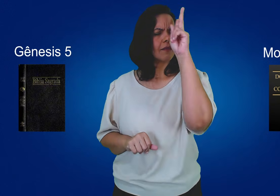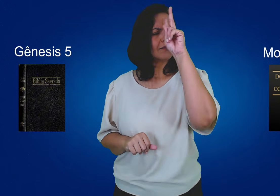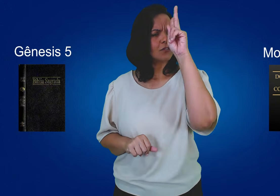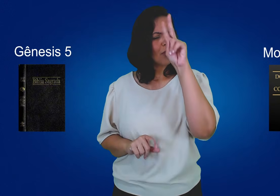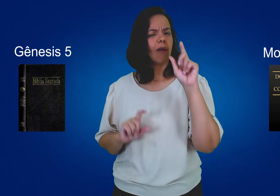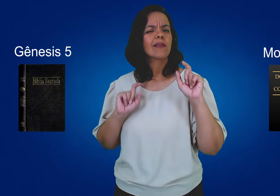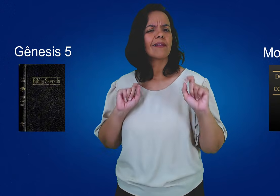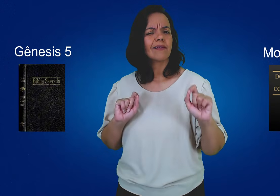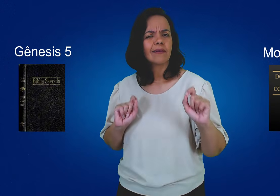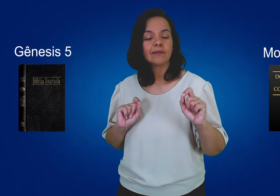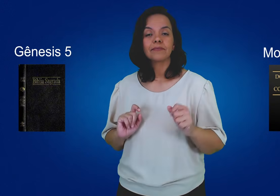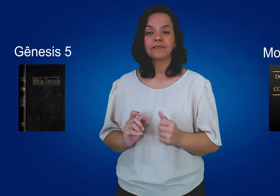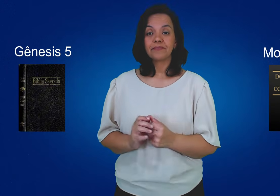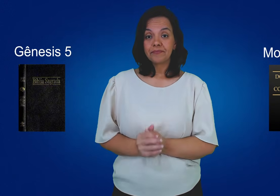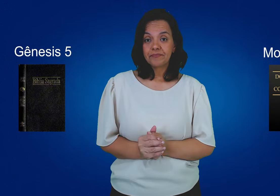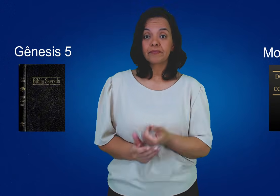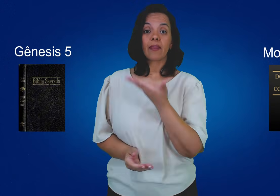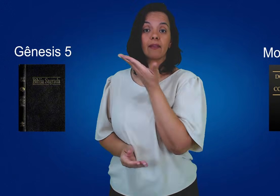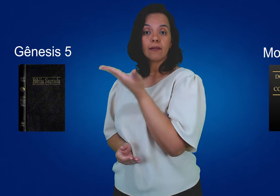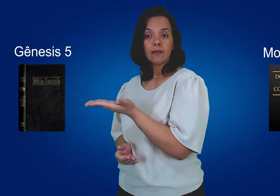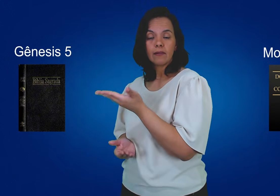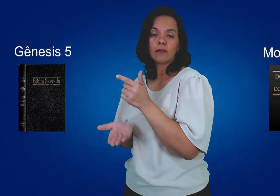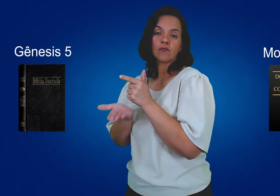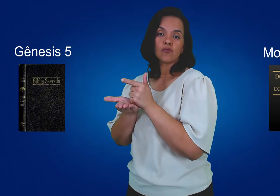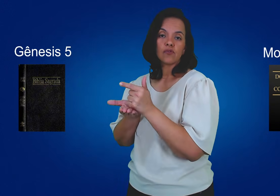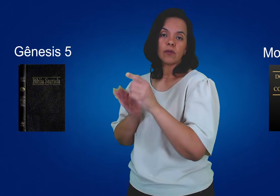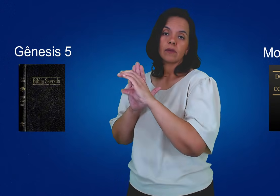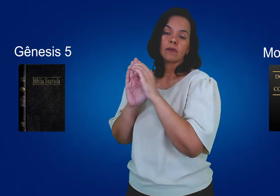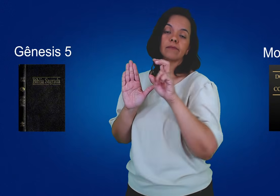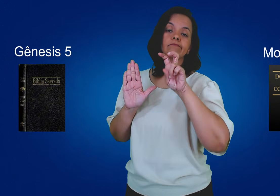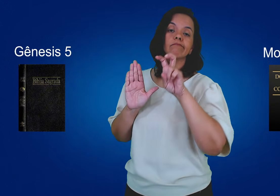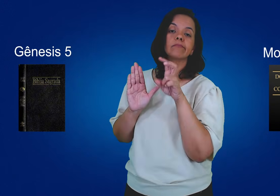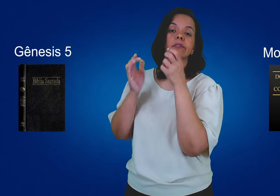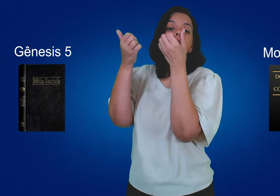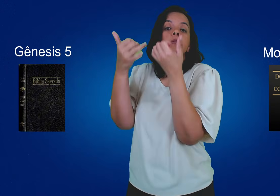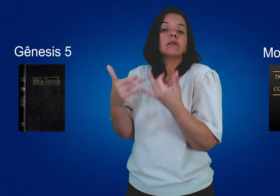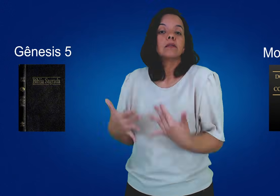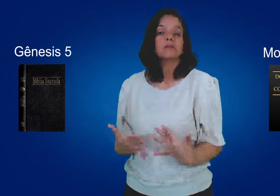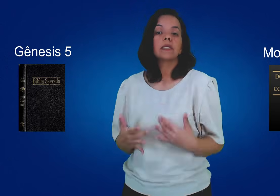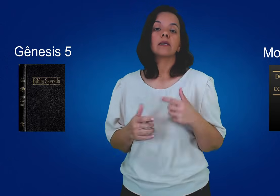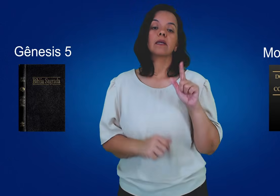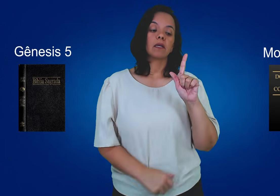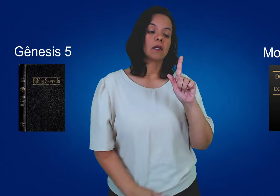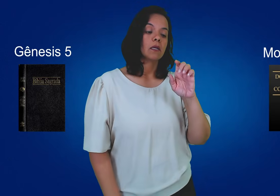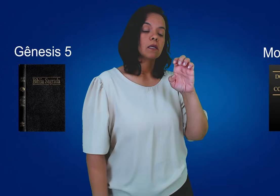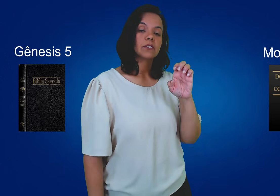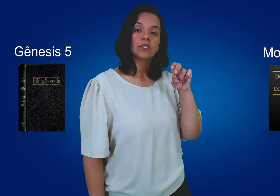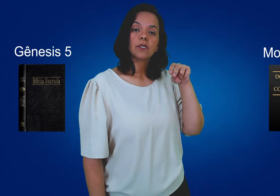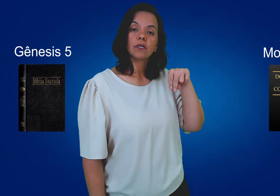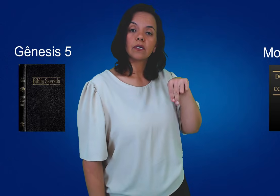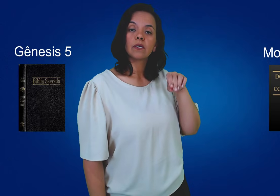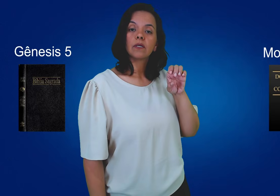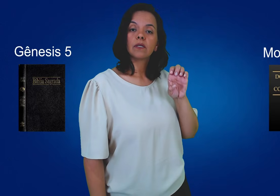qual que é a diferença na história? Bem, no livro de Gênesis, nesse capítulo 5, ele vem explicar